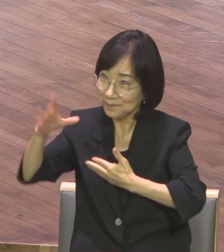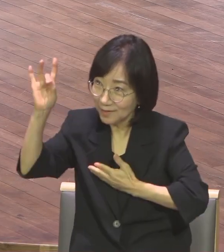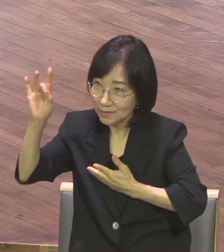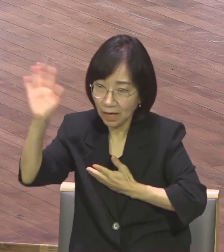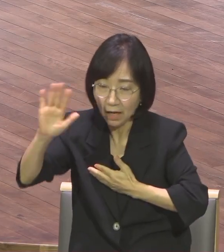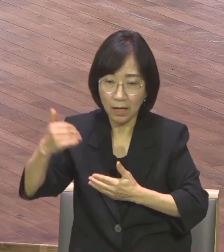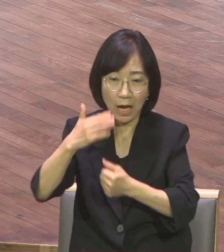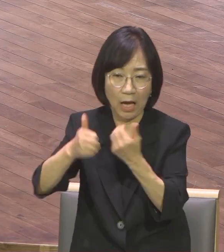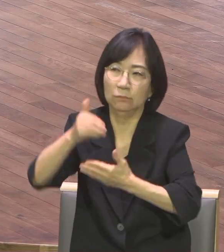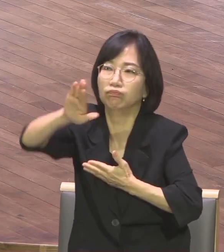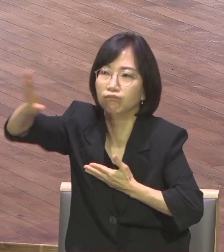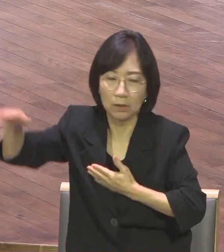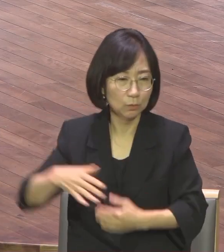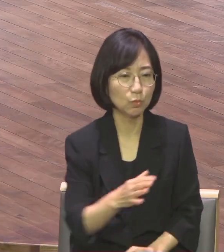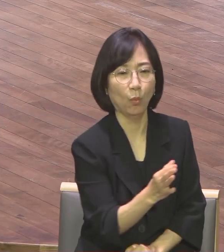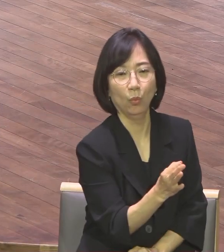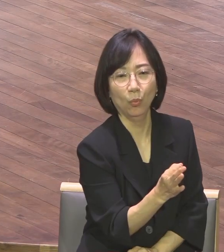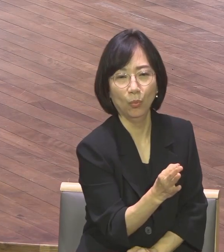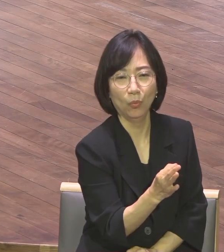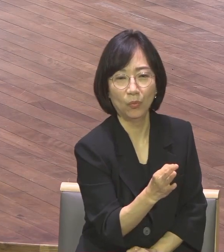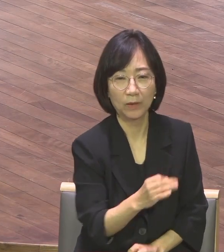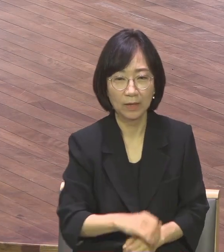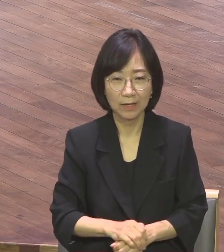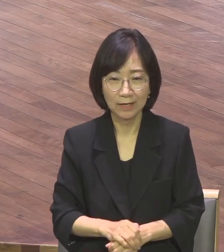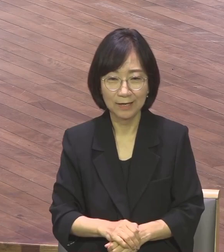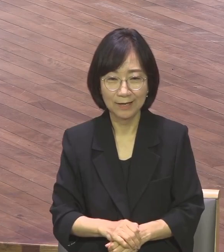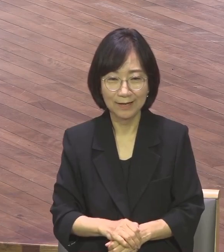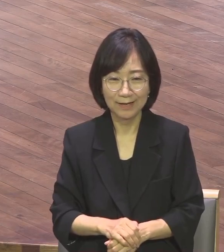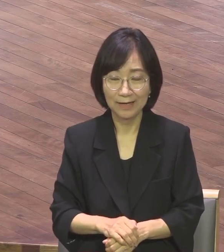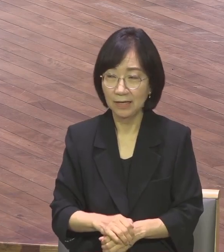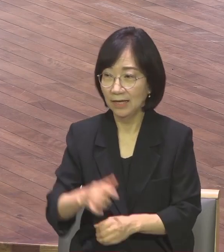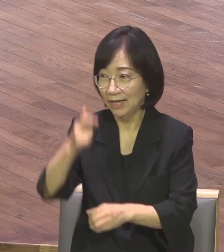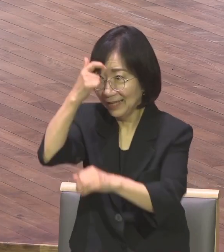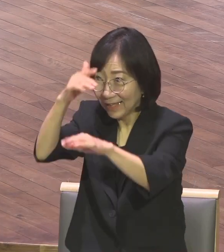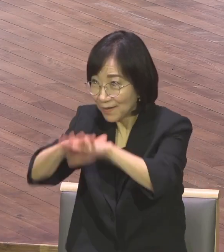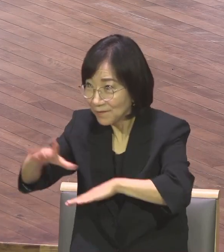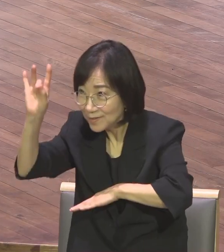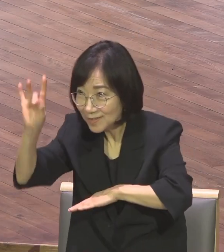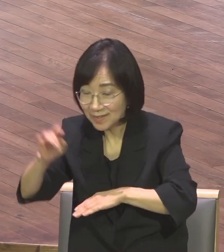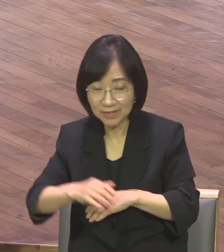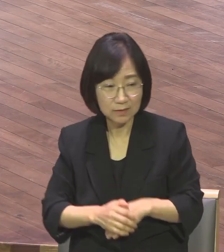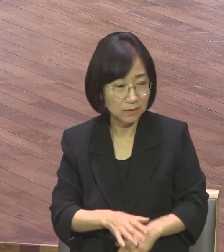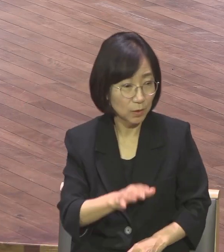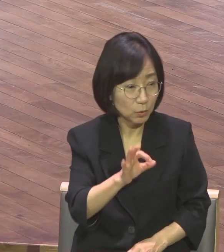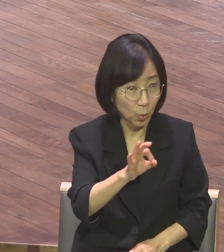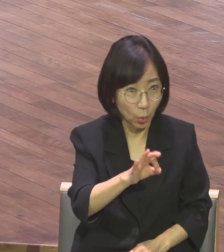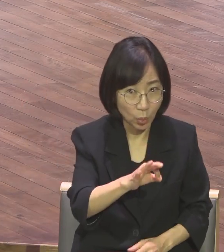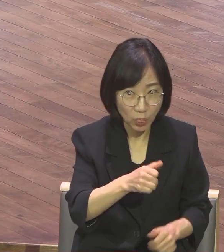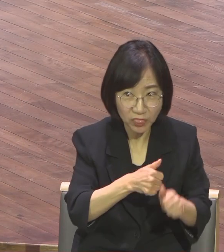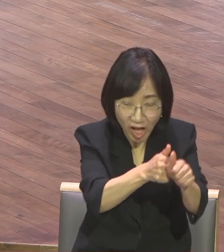물질이 우선이냐, 예배가 우선이냐 물질이 우선이냐, 하나님이 우선이냐